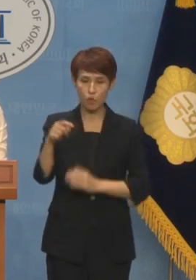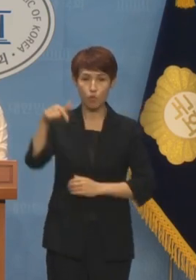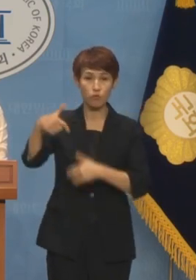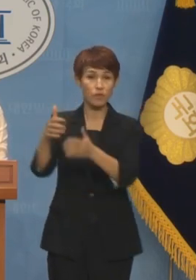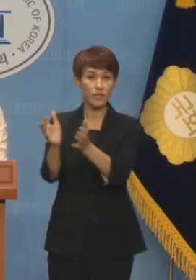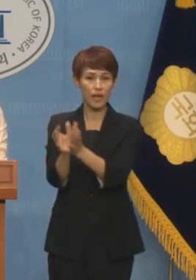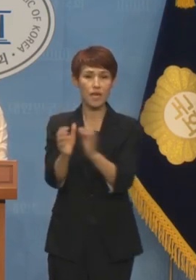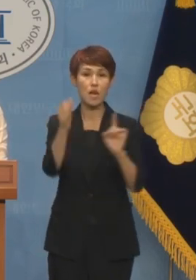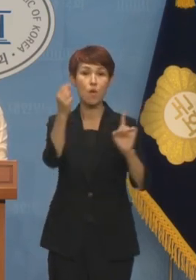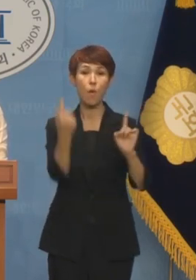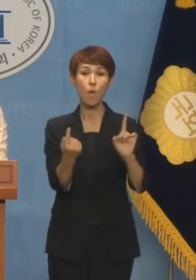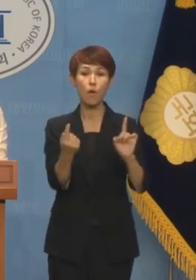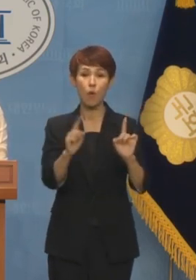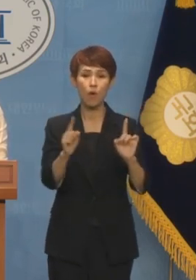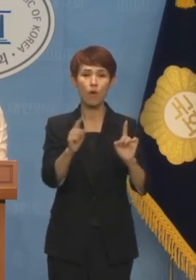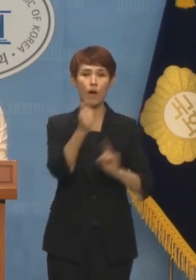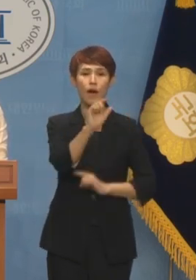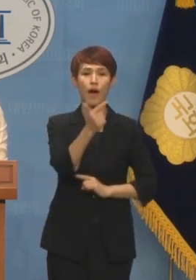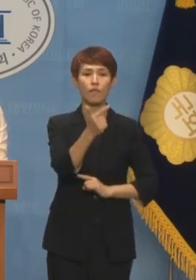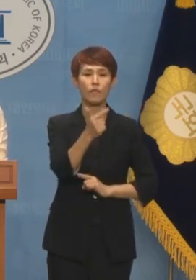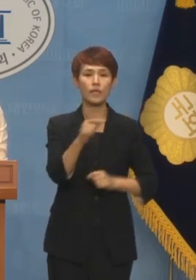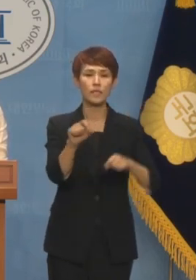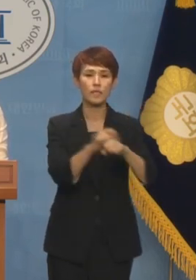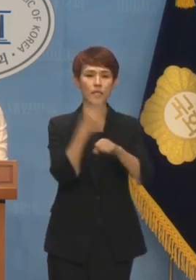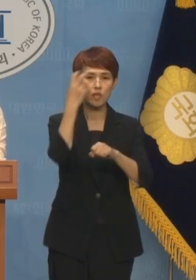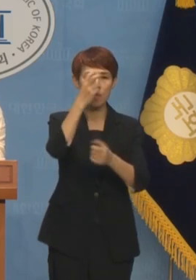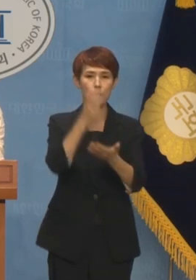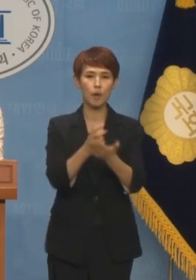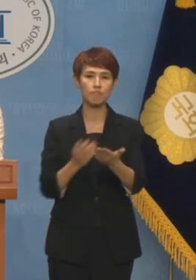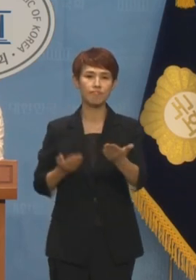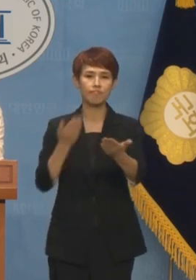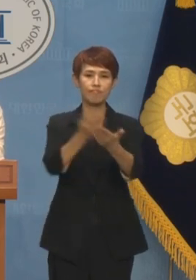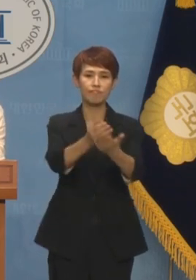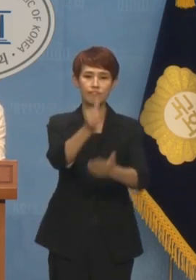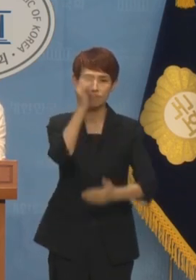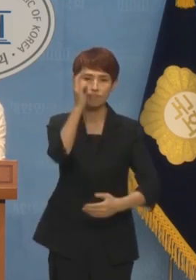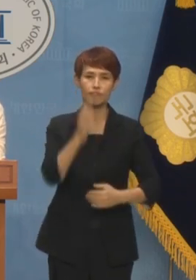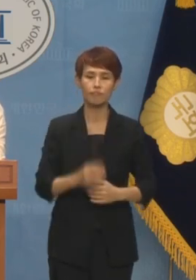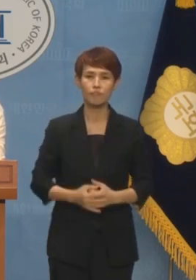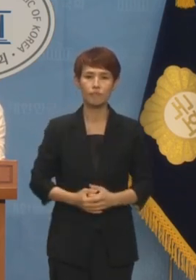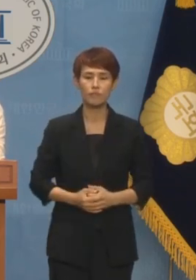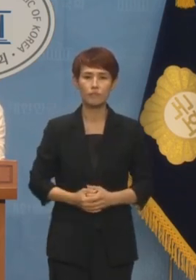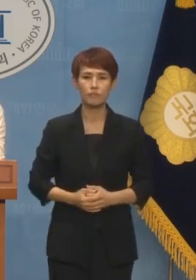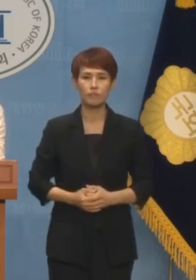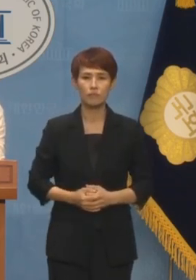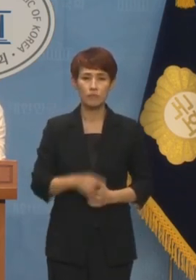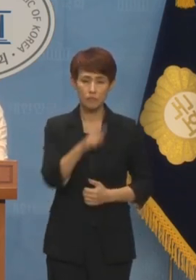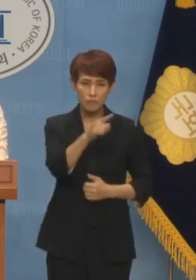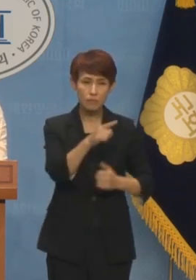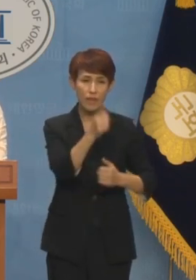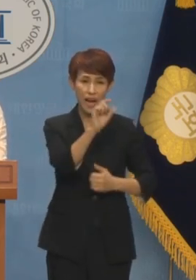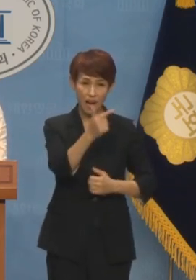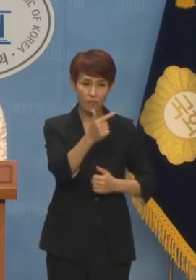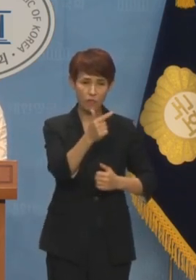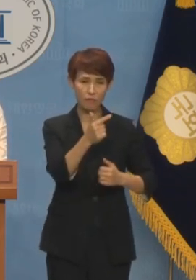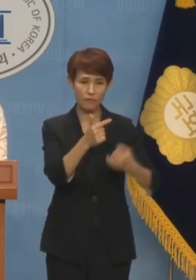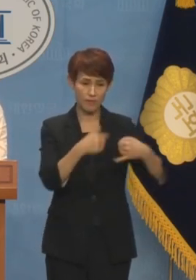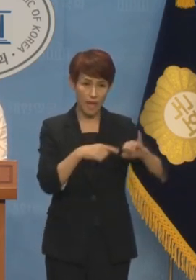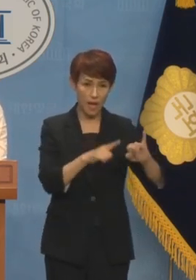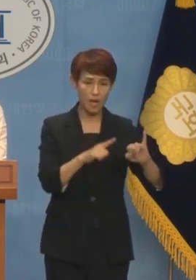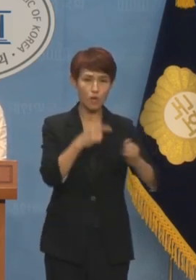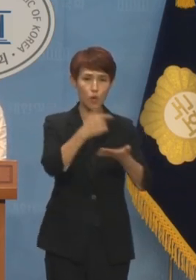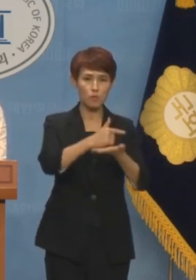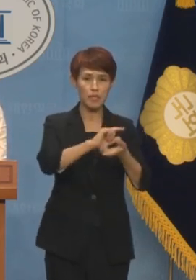1호 법안인 한동훈 특검법이 발의돼 있을 겁니다. 한 전 위원장 딸의 논문 대필 의혹은